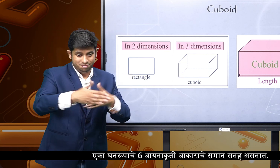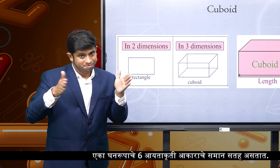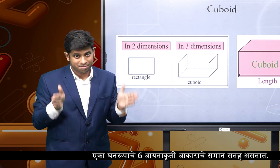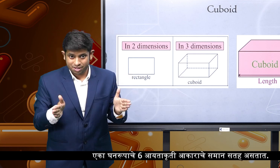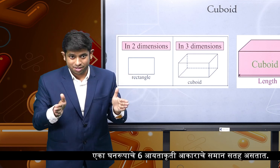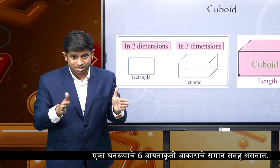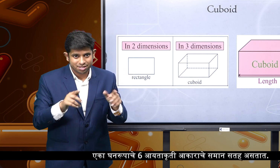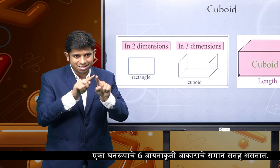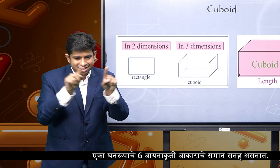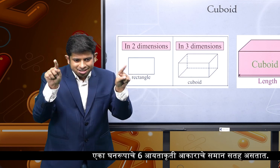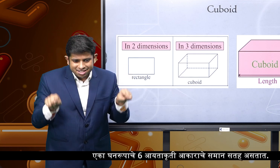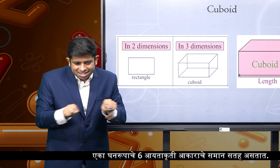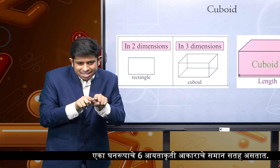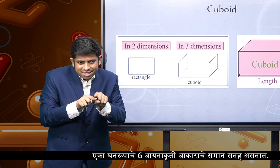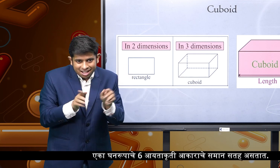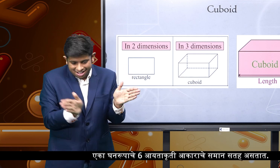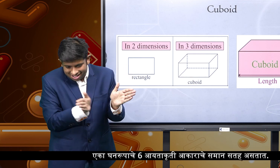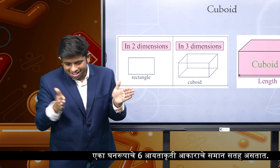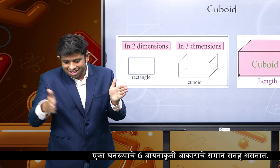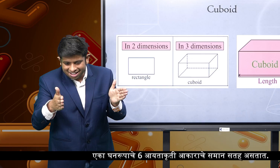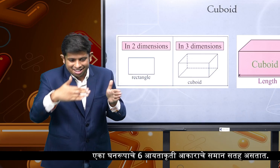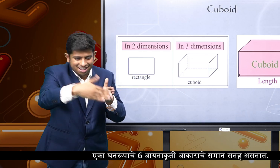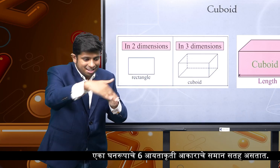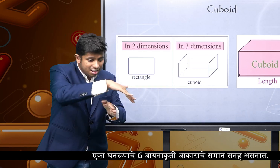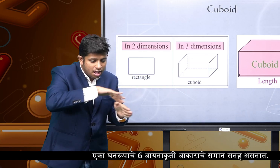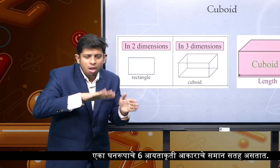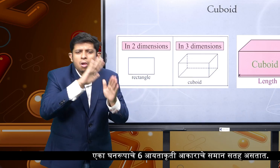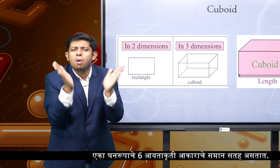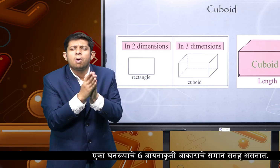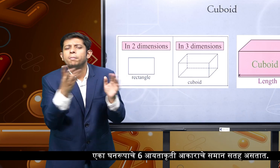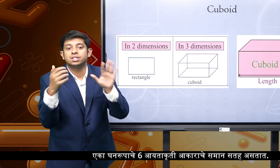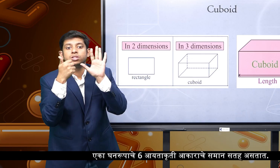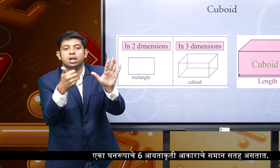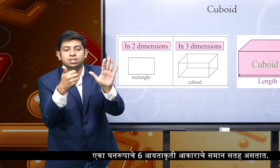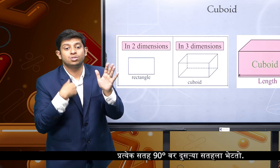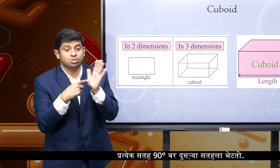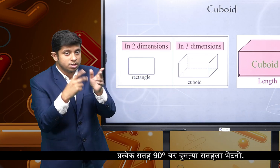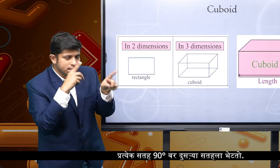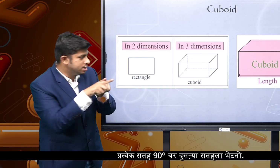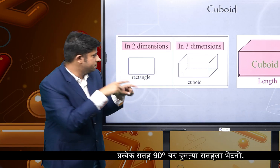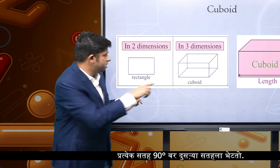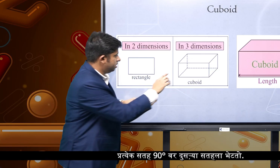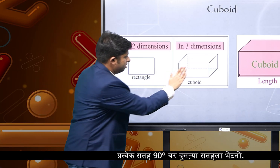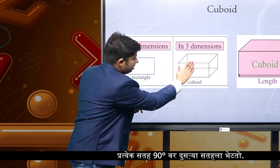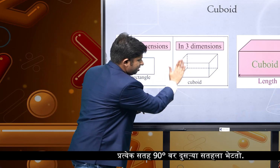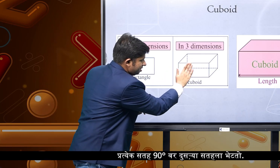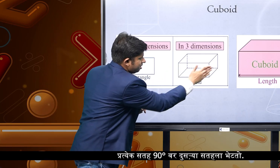एका घनरूपाचे 6 आयताकृती आकाराचे समान सतह असतात. प्रत्येक सतह 90